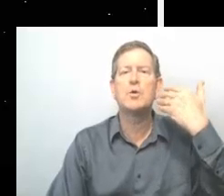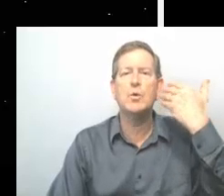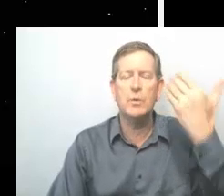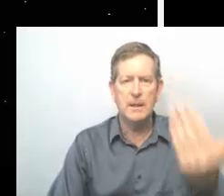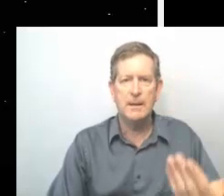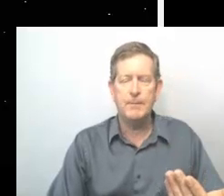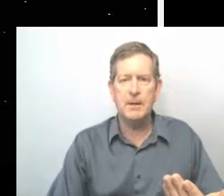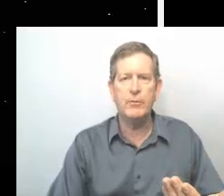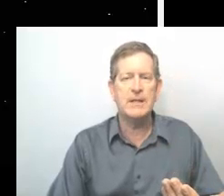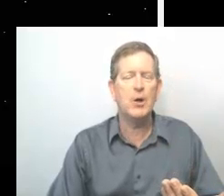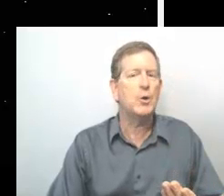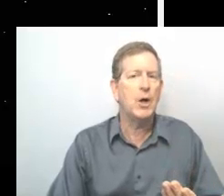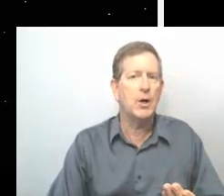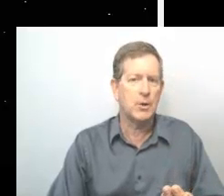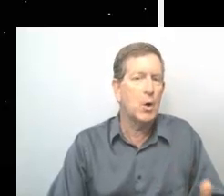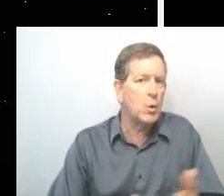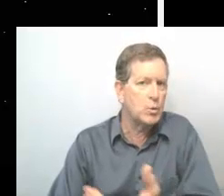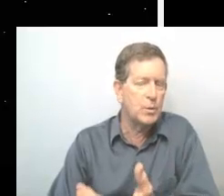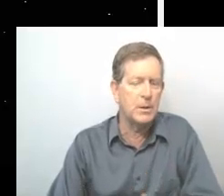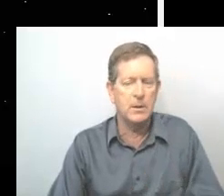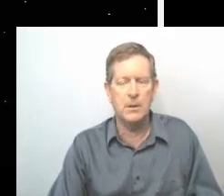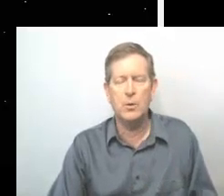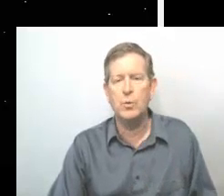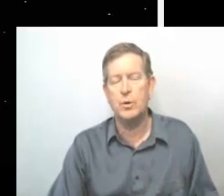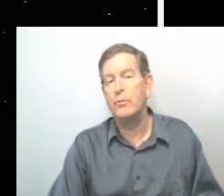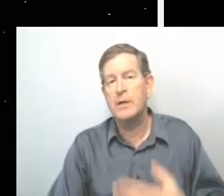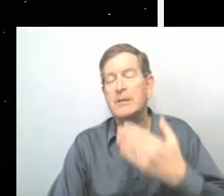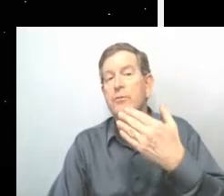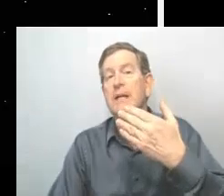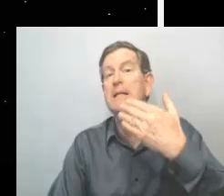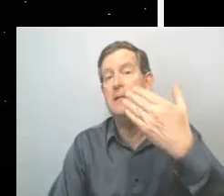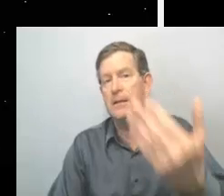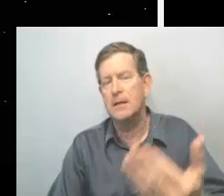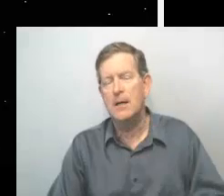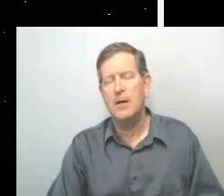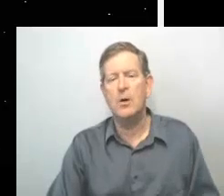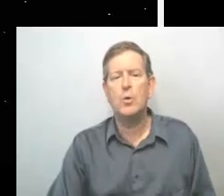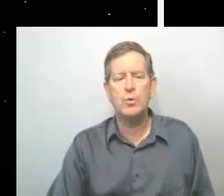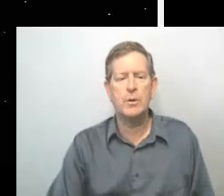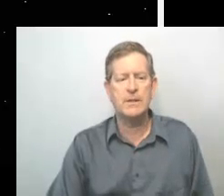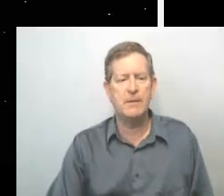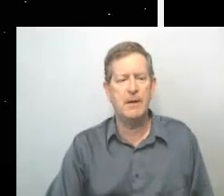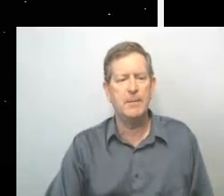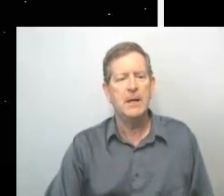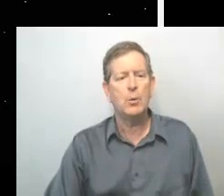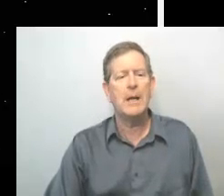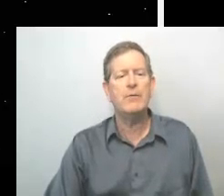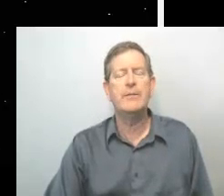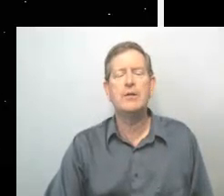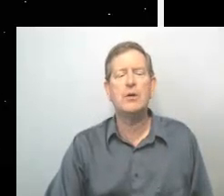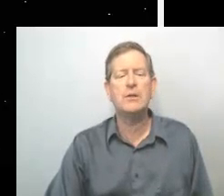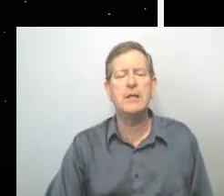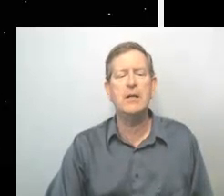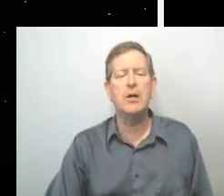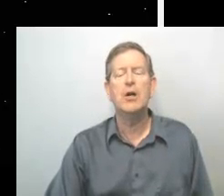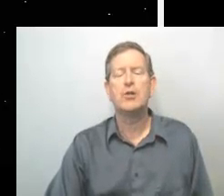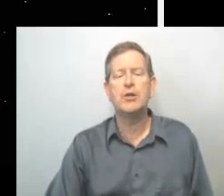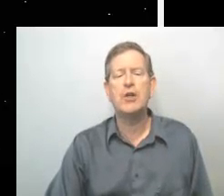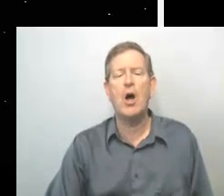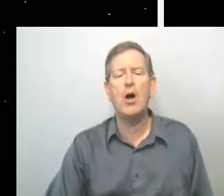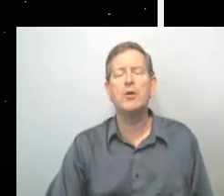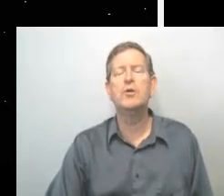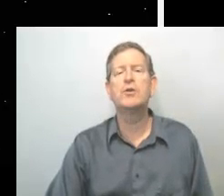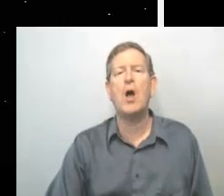quel est le son que vous allez entendre en conjuguant, qu'est-ce que vous allez dire en conjuguant ces verbes. Donc là, vous devez sortir,